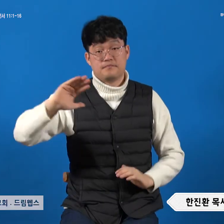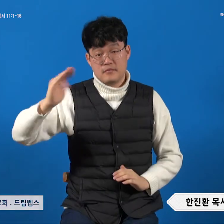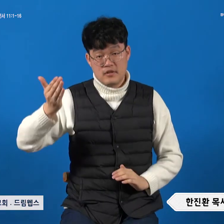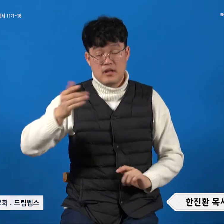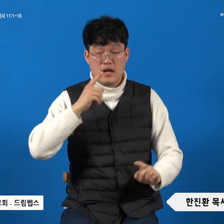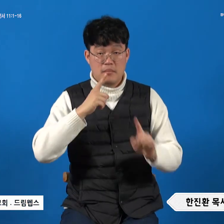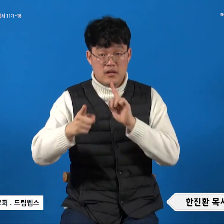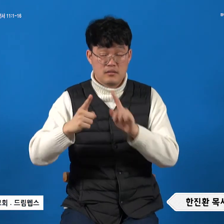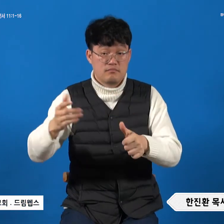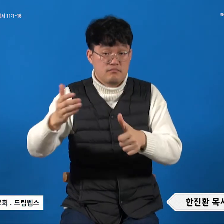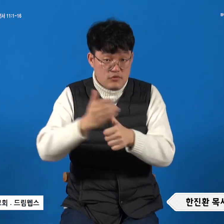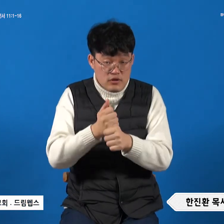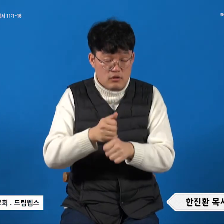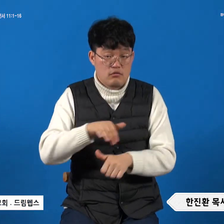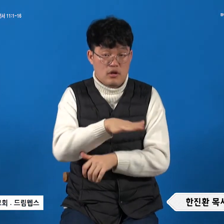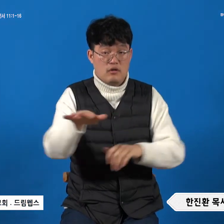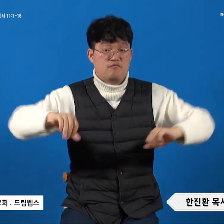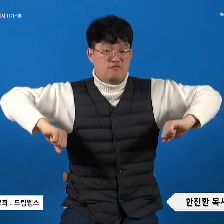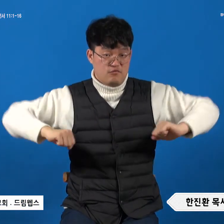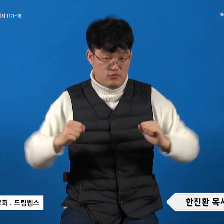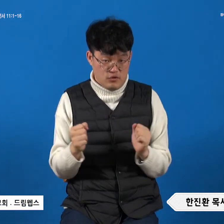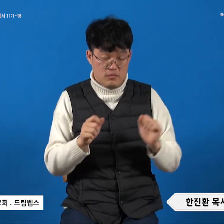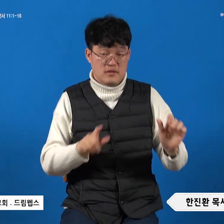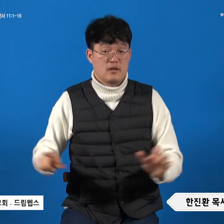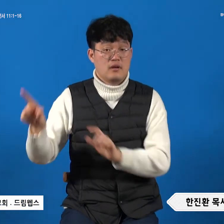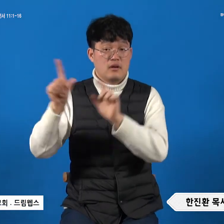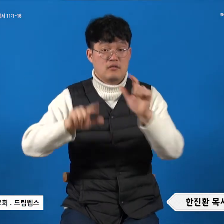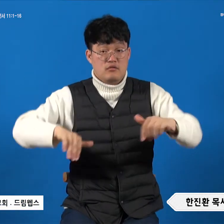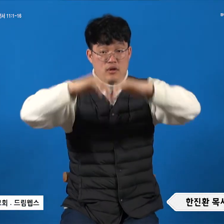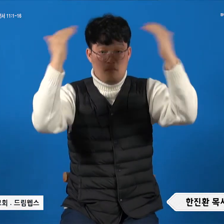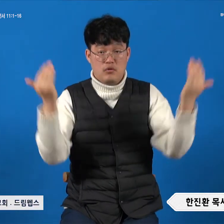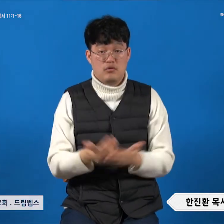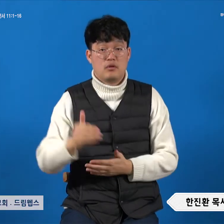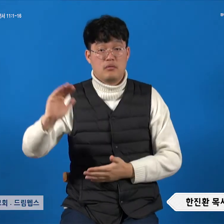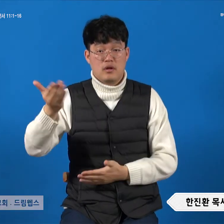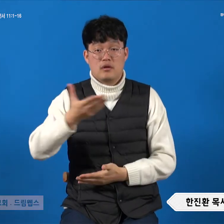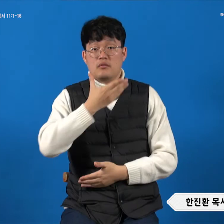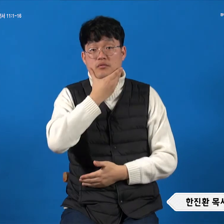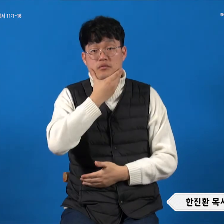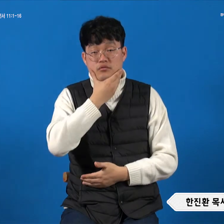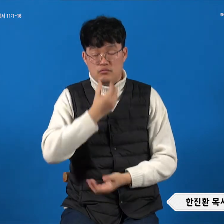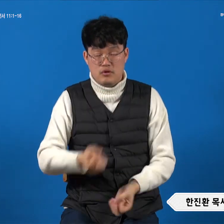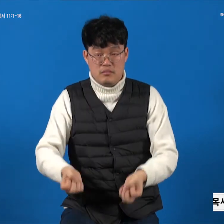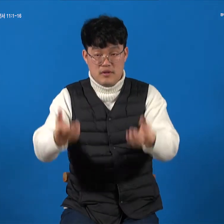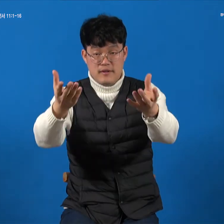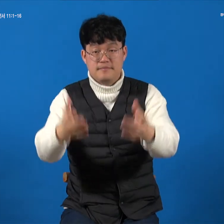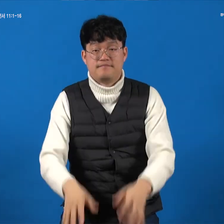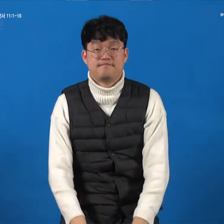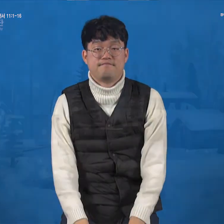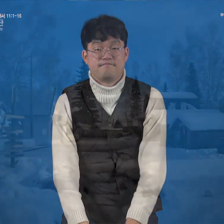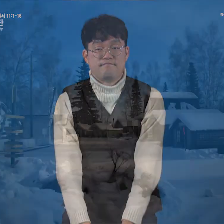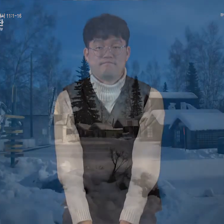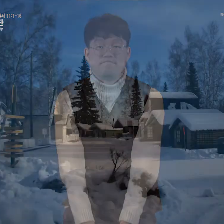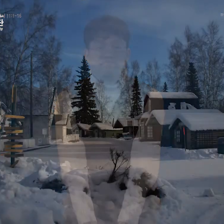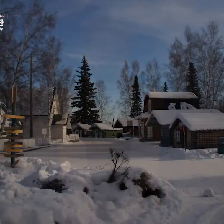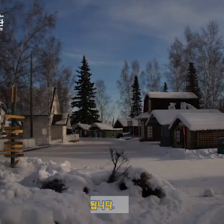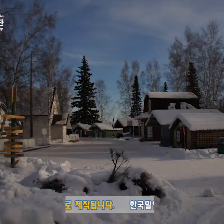것입니다. 이 말씀 붙들고 우리가 순종하면서 나아가는 우리 모두가 될 수 있기를 바랍니다.